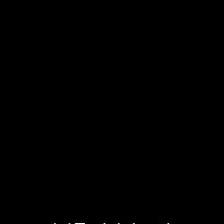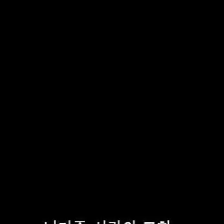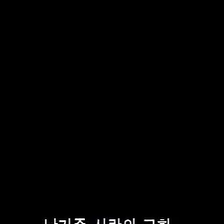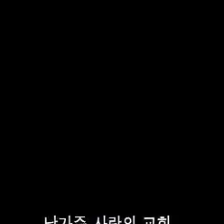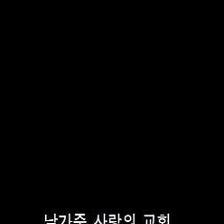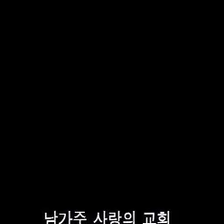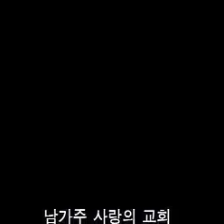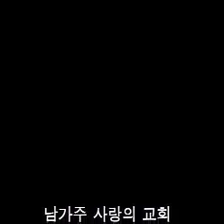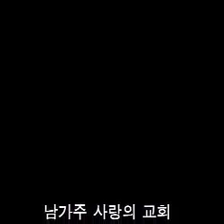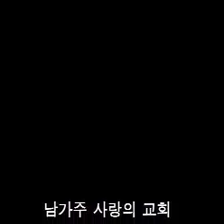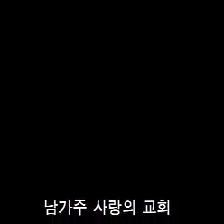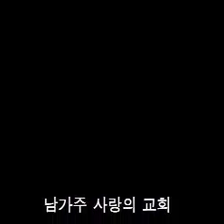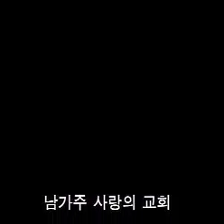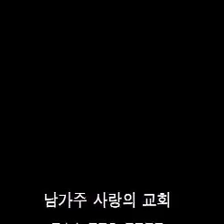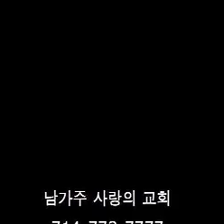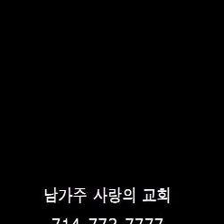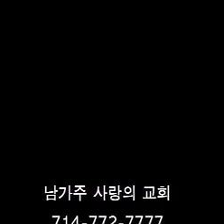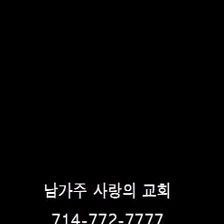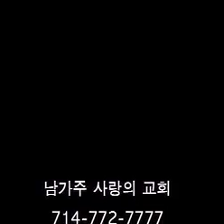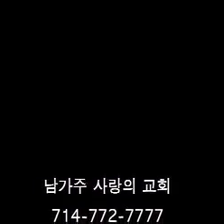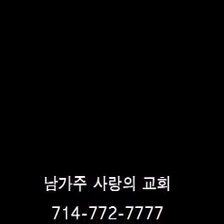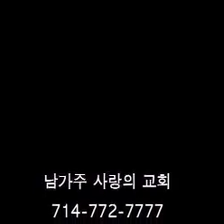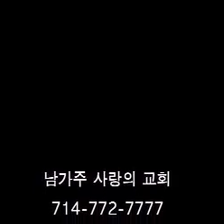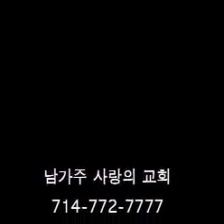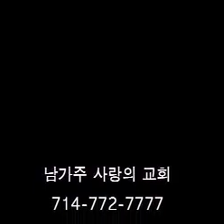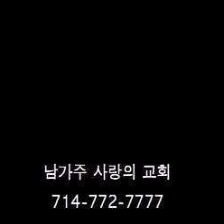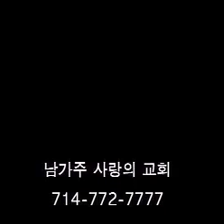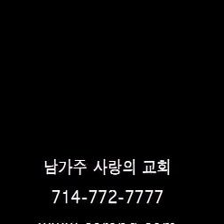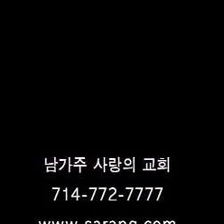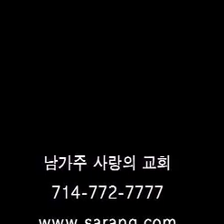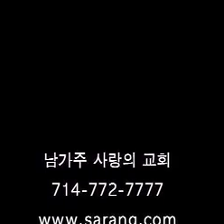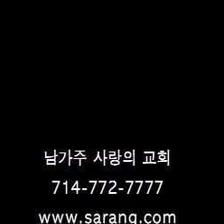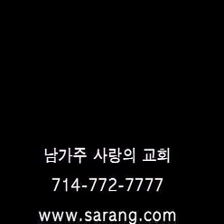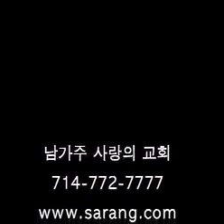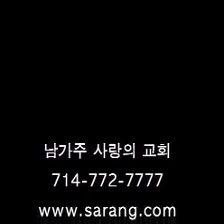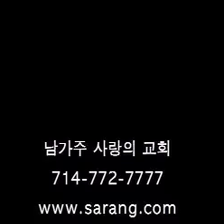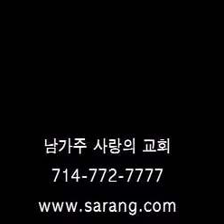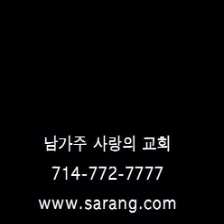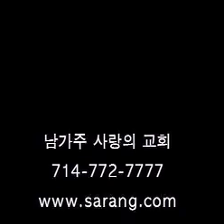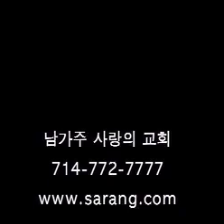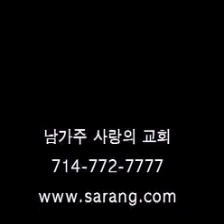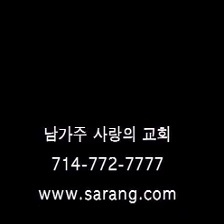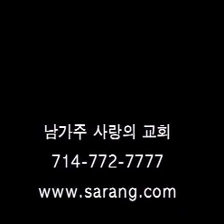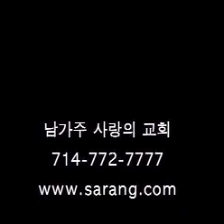영원토록 함께하여 주시옵기를 간절히 축원하옵나이다. 아멘.